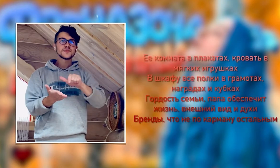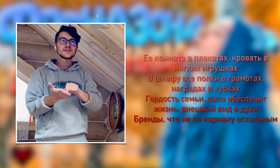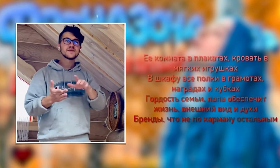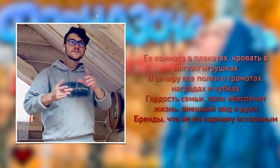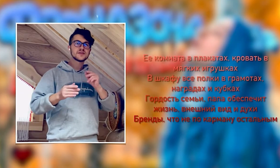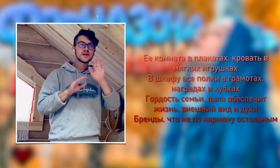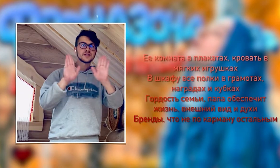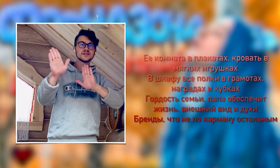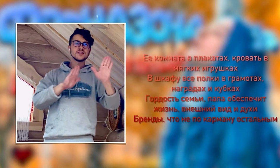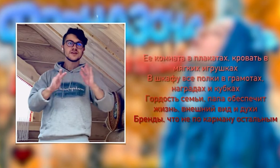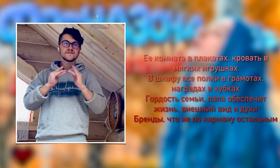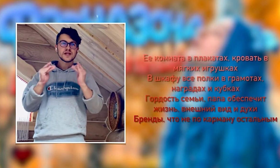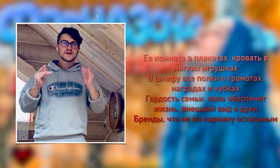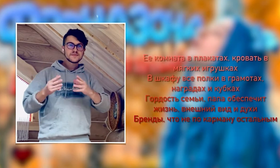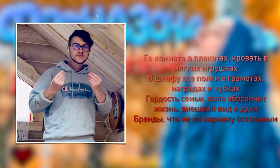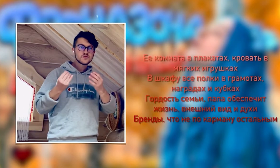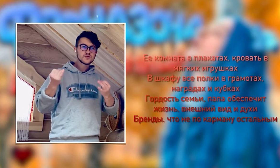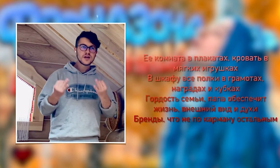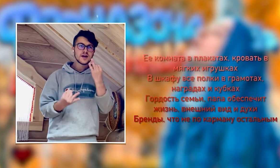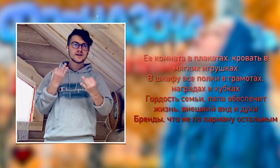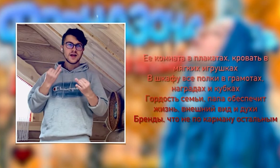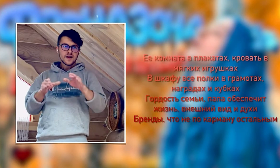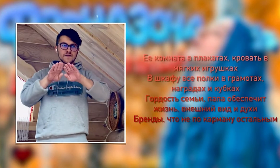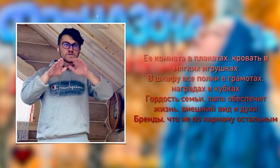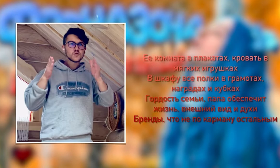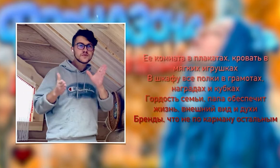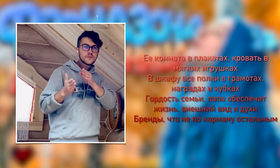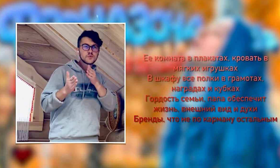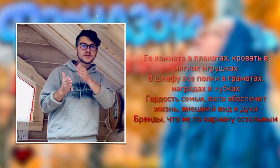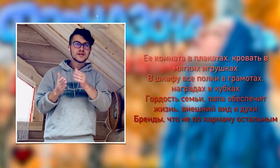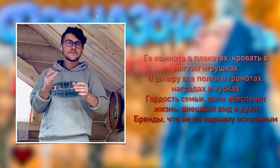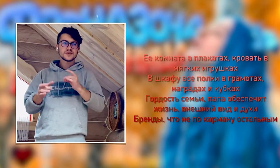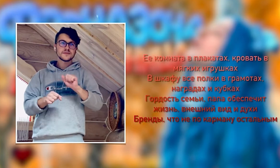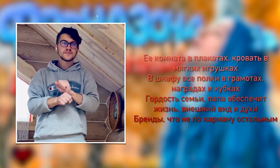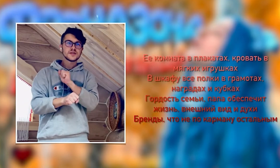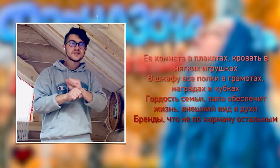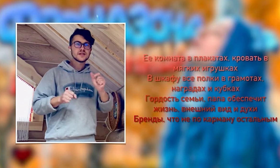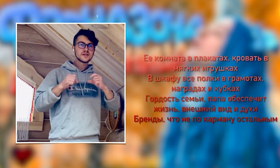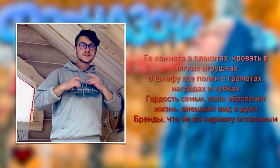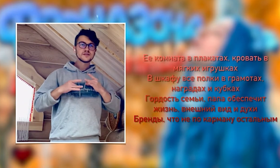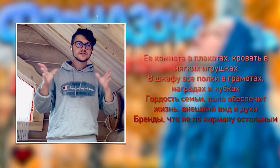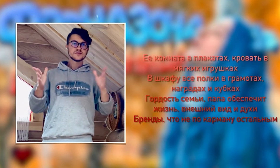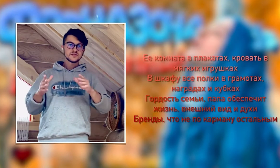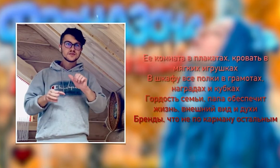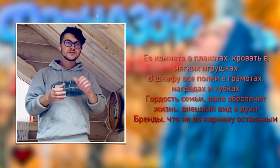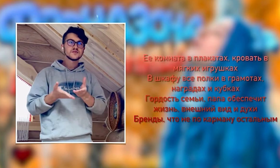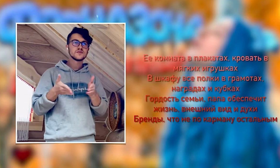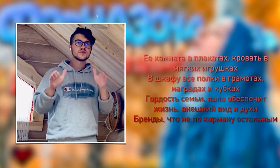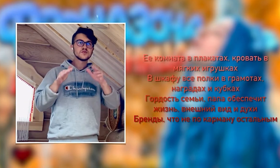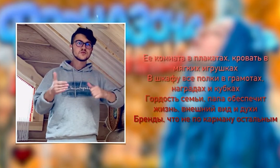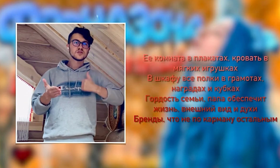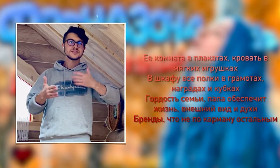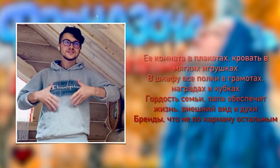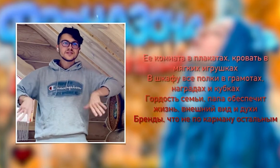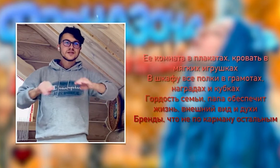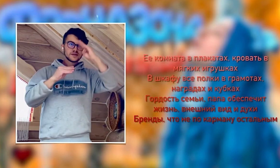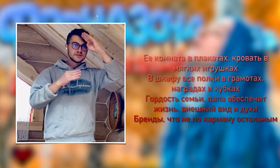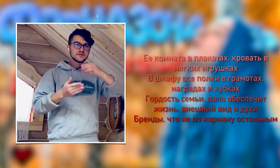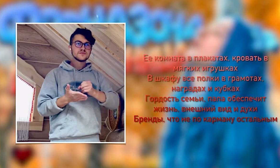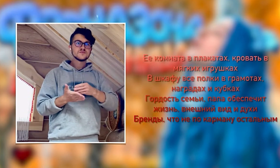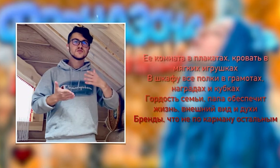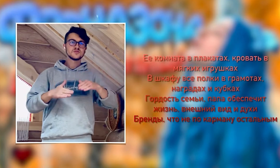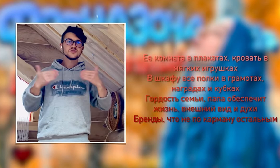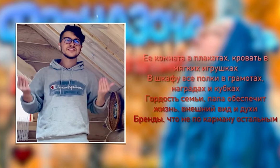них домой. Ее комната в плакатах, кровать в мягких игрушках. В шкафу все полки в грамотах, наградах и кубках. Гордость